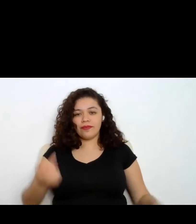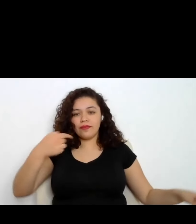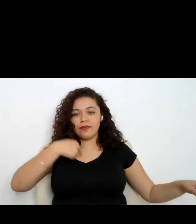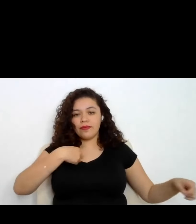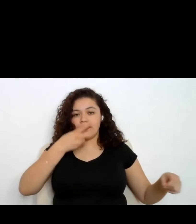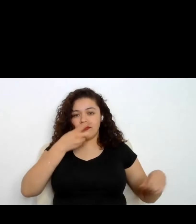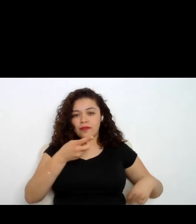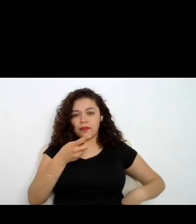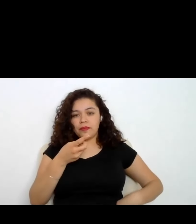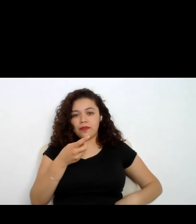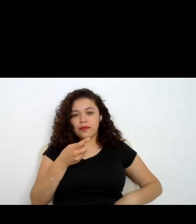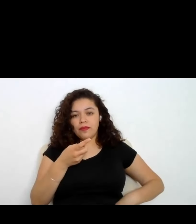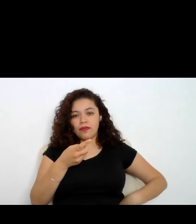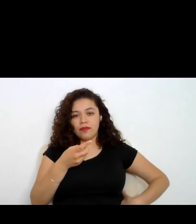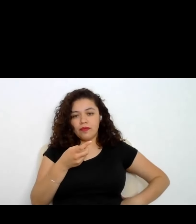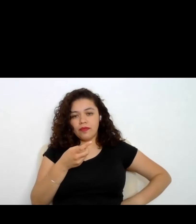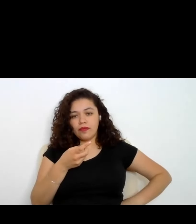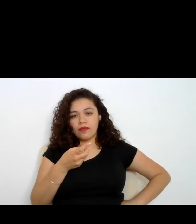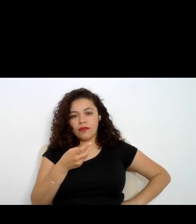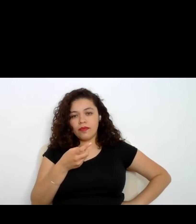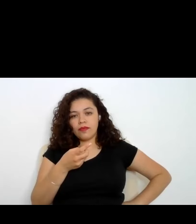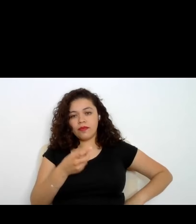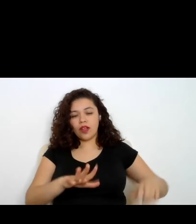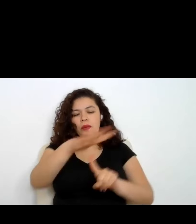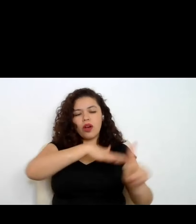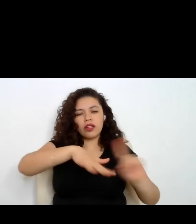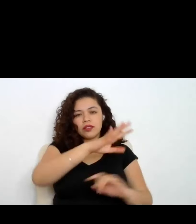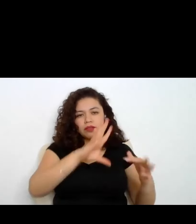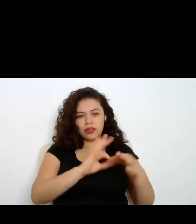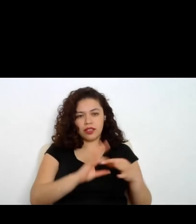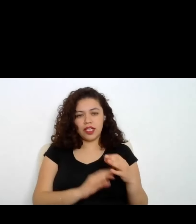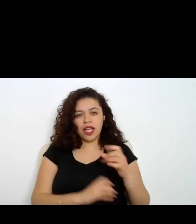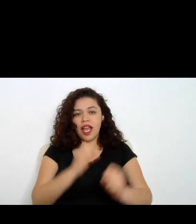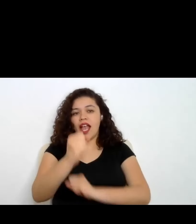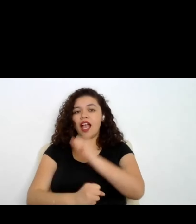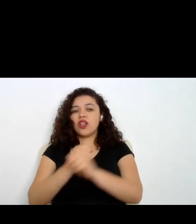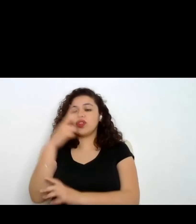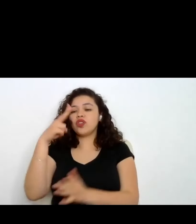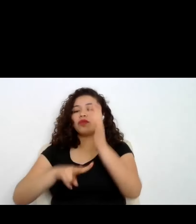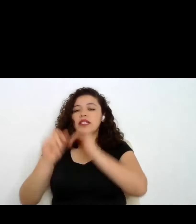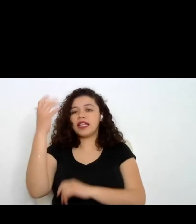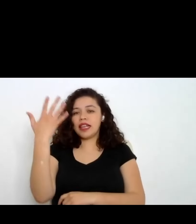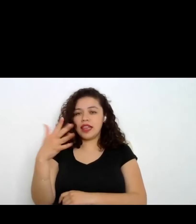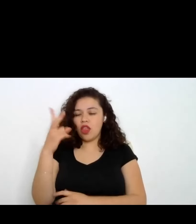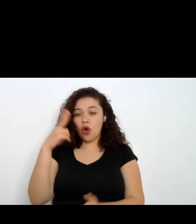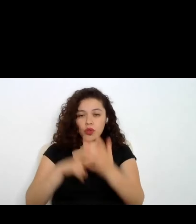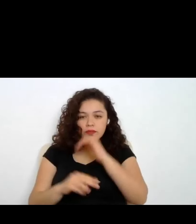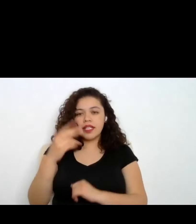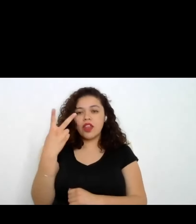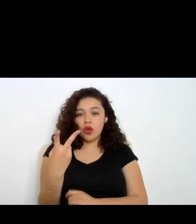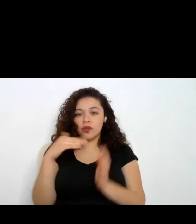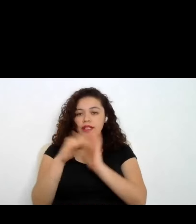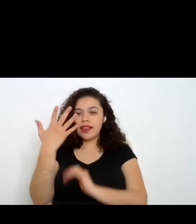de contexto. En el año 2010 se publica en el Diario Oficial